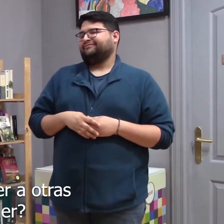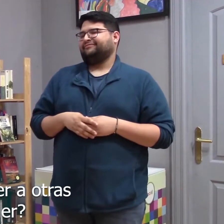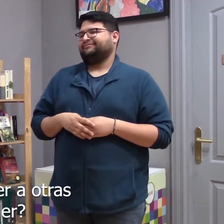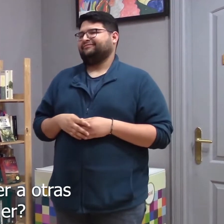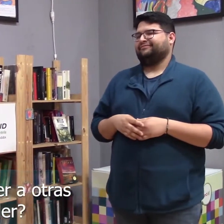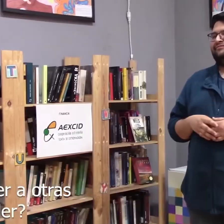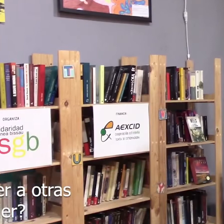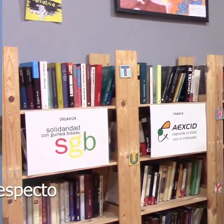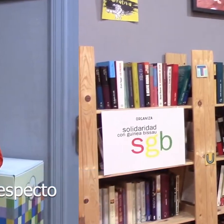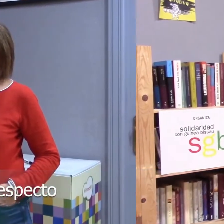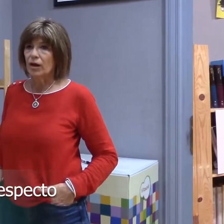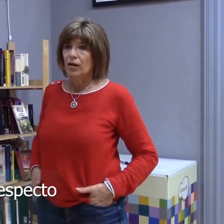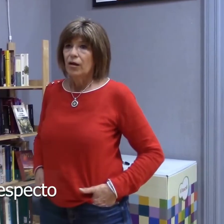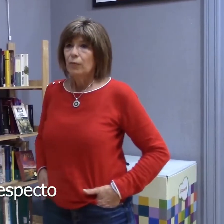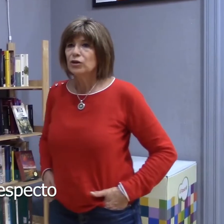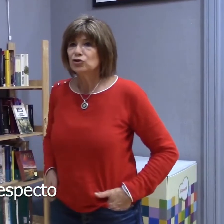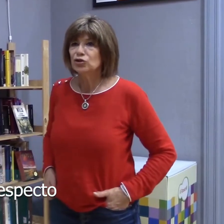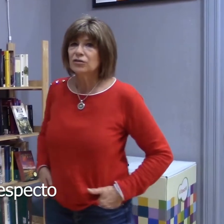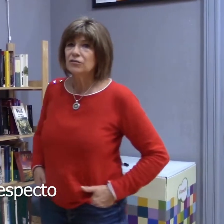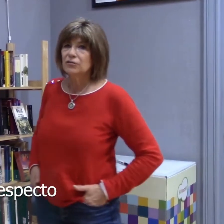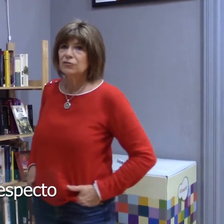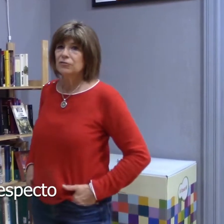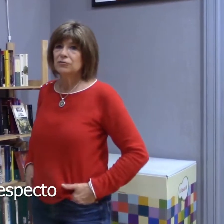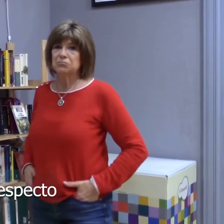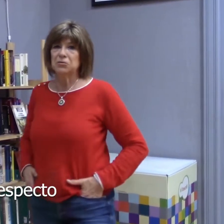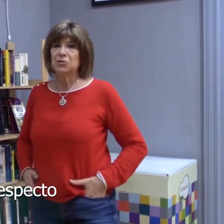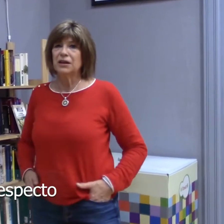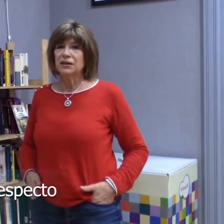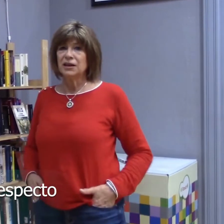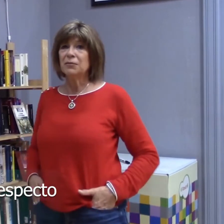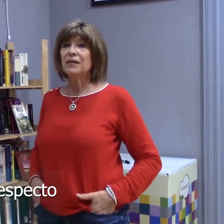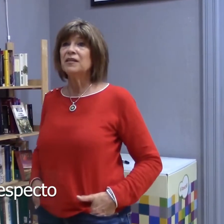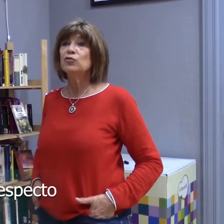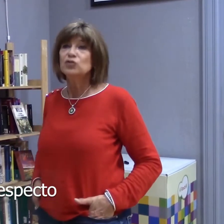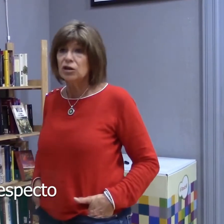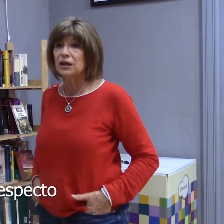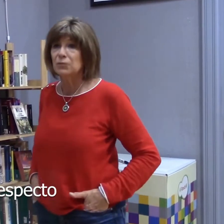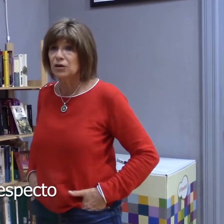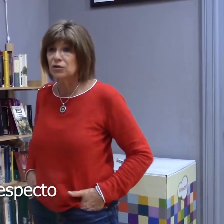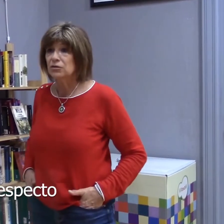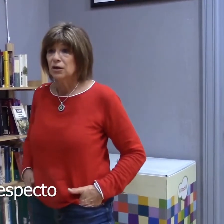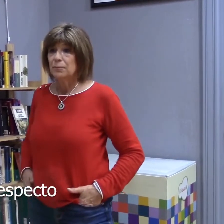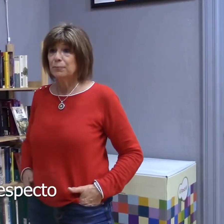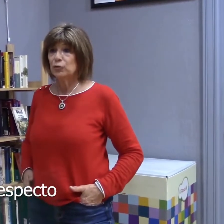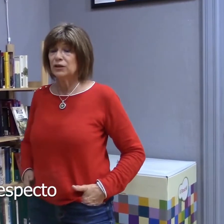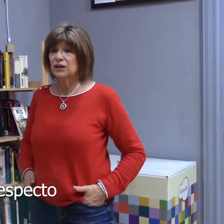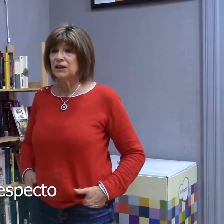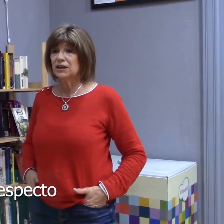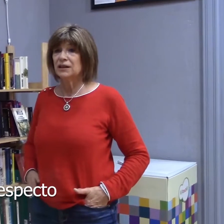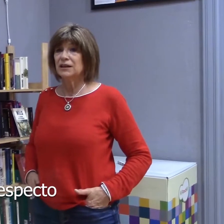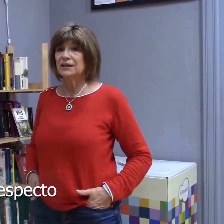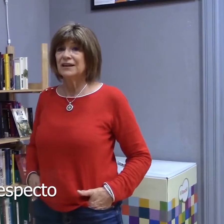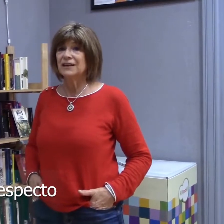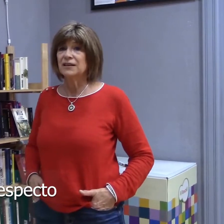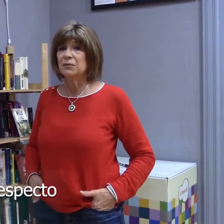¿vale? Bueno, yo lo que haría más difusión, a lo mejor, porque la gente a veces